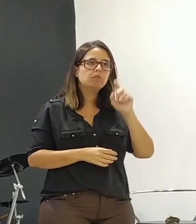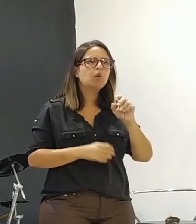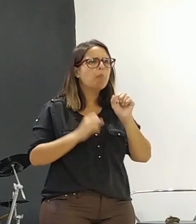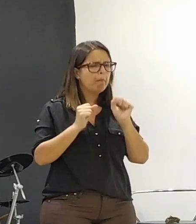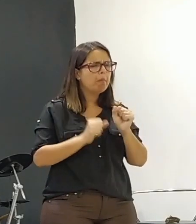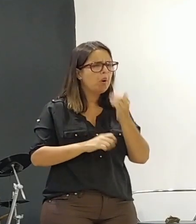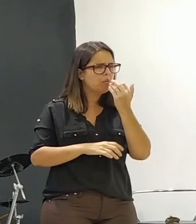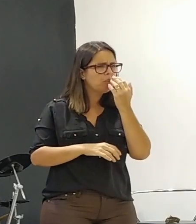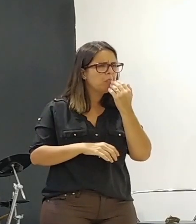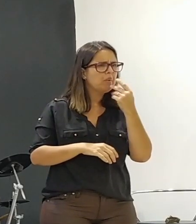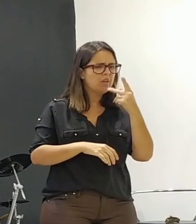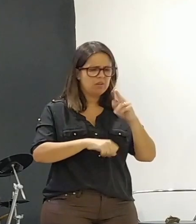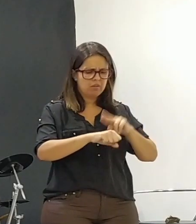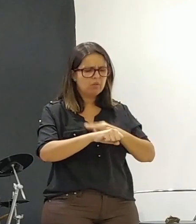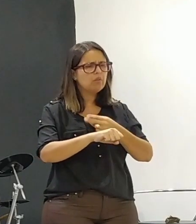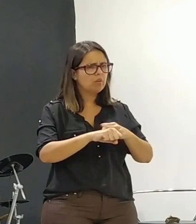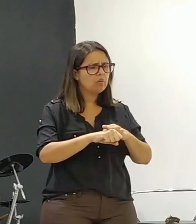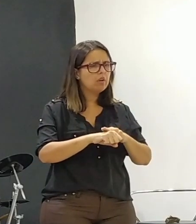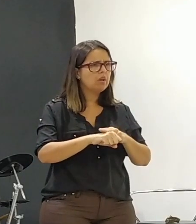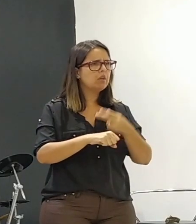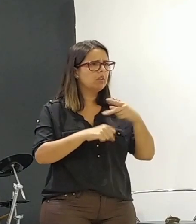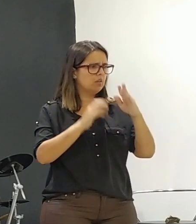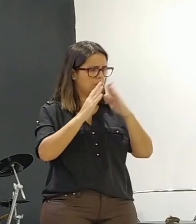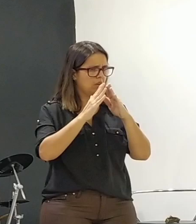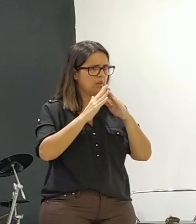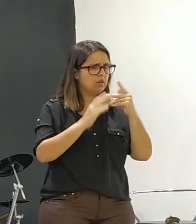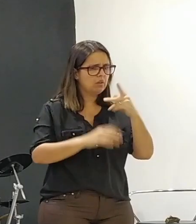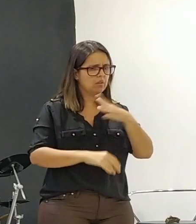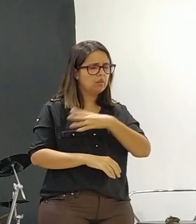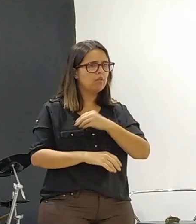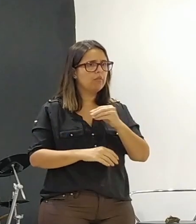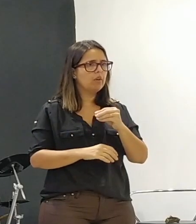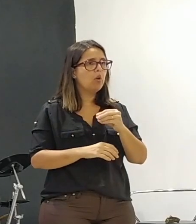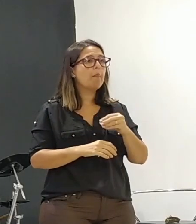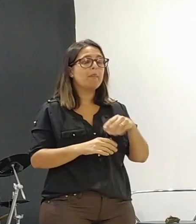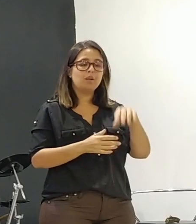seu chocolate na sua casa, né, com o seu filho, mas ensina ele a